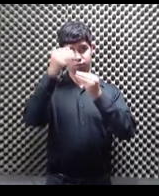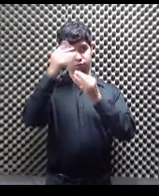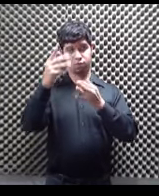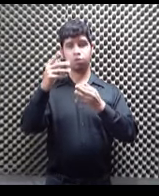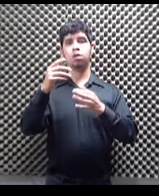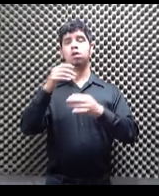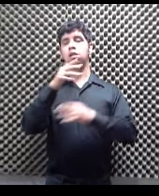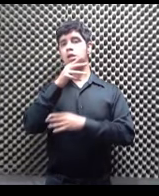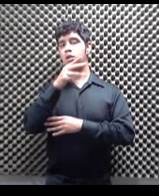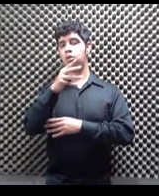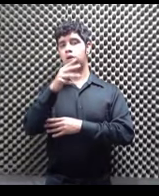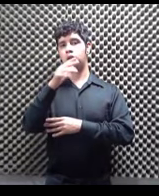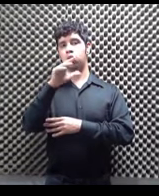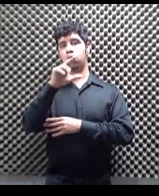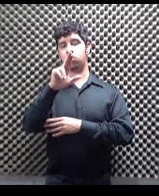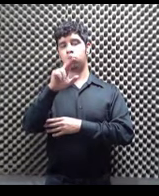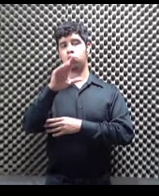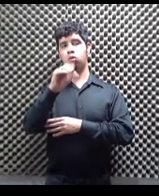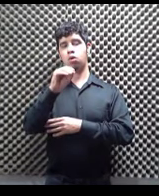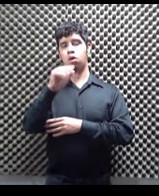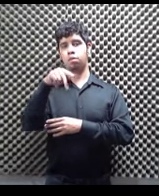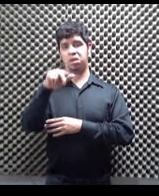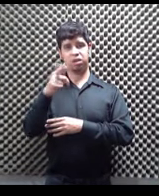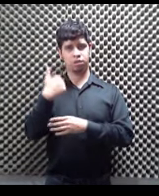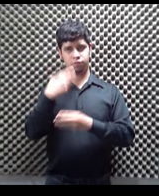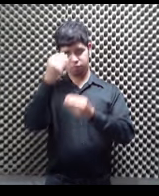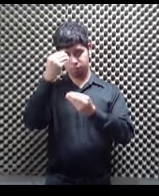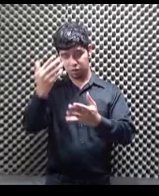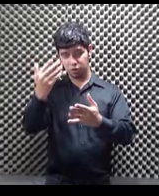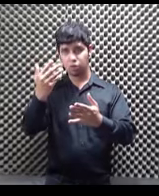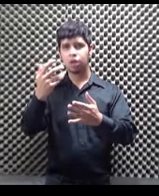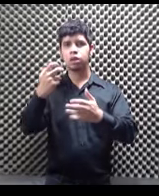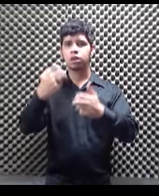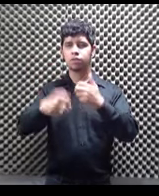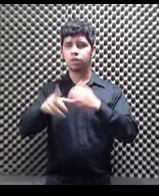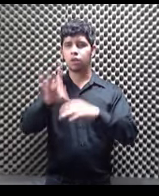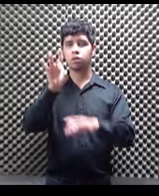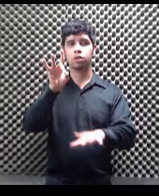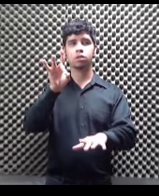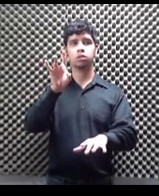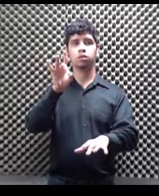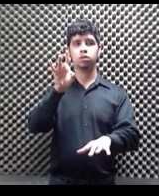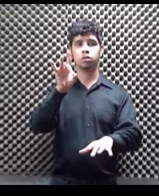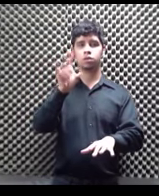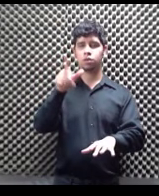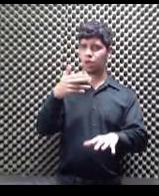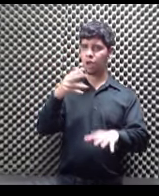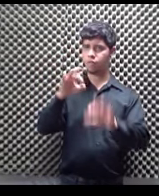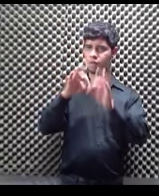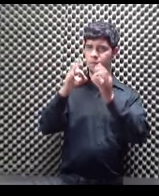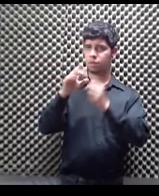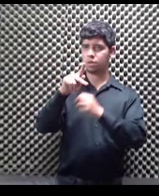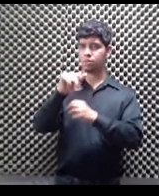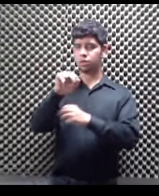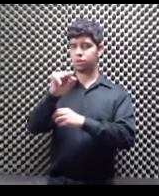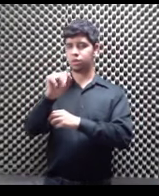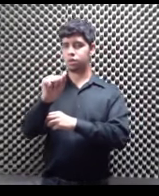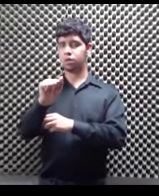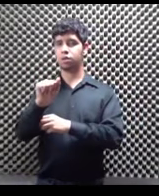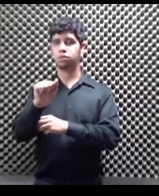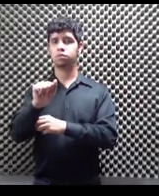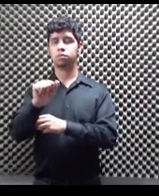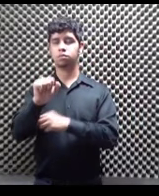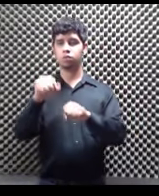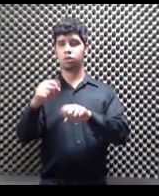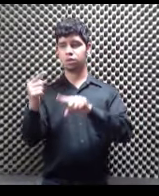ganó un festival, ese tipo de averiguaciones así que la gente diría, oye, esa familia Peña,